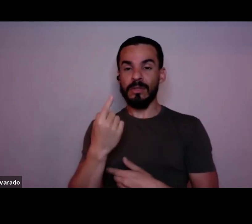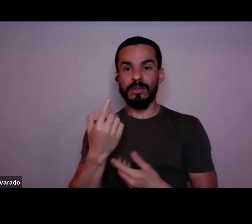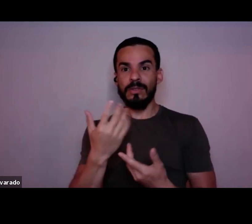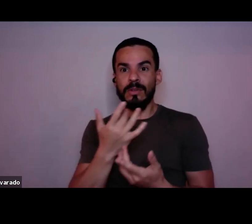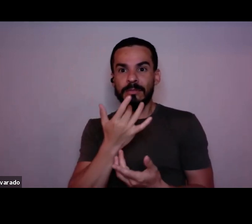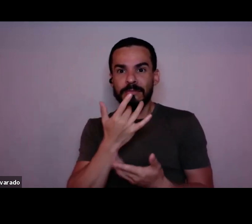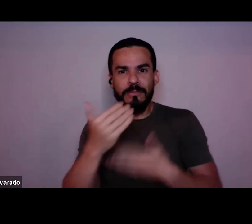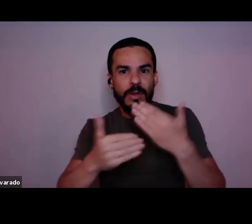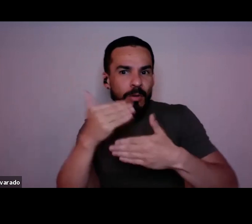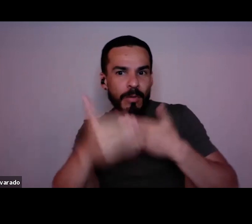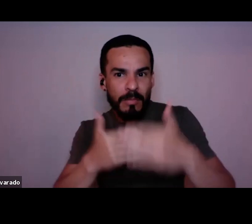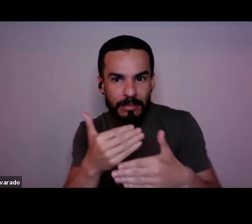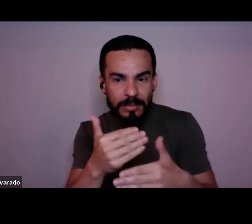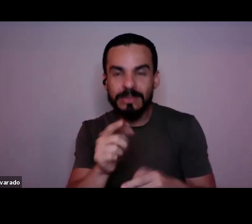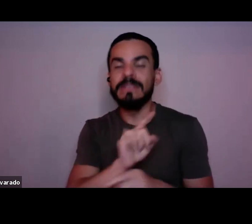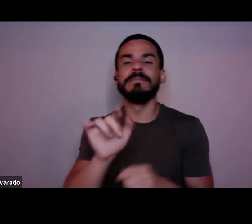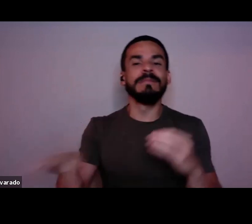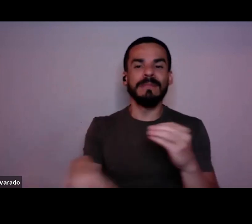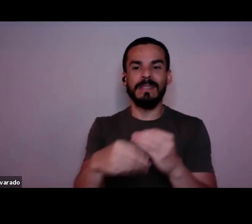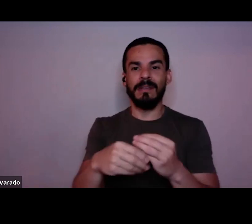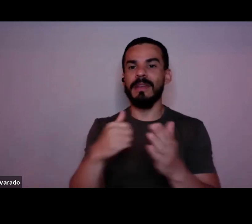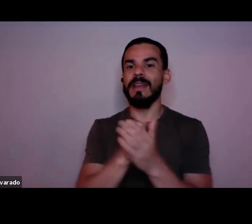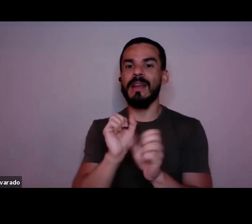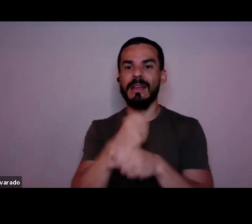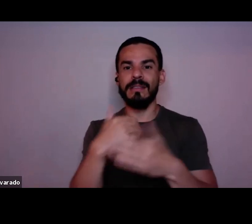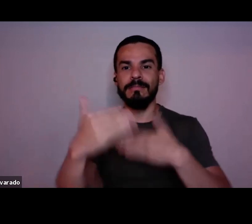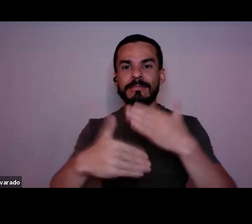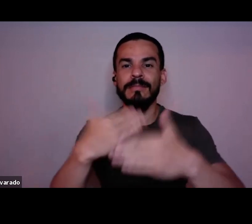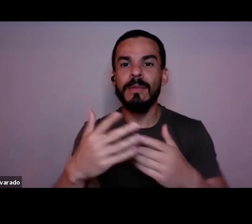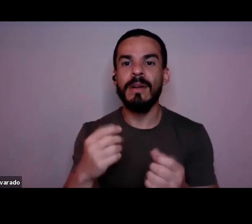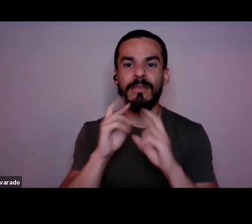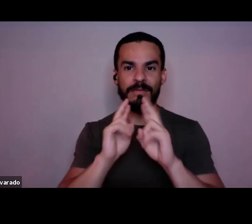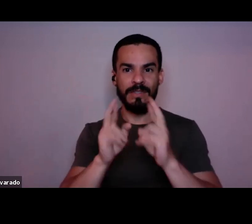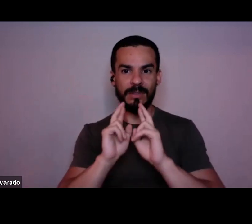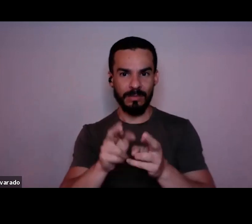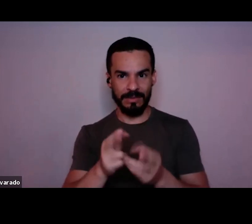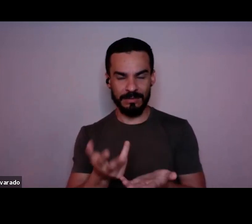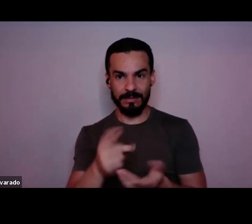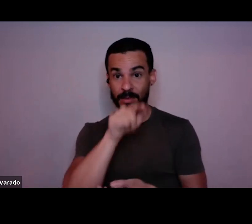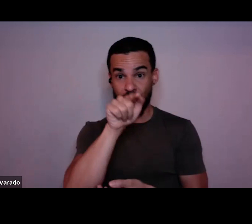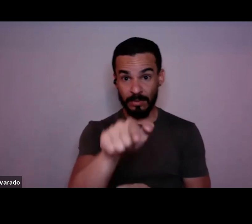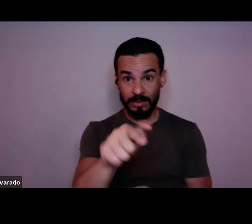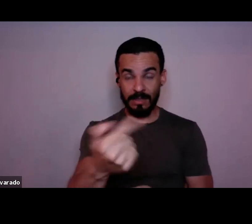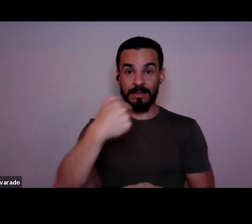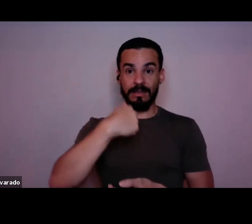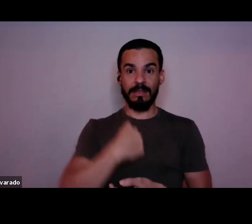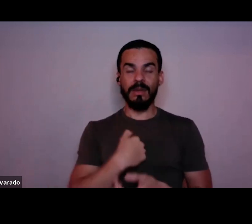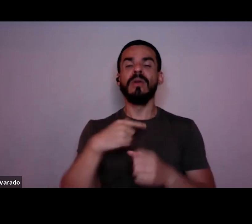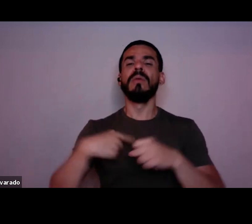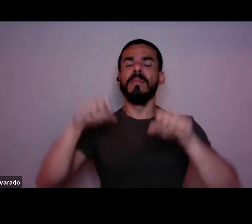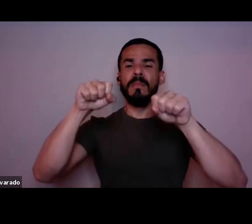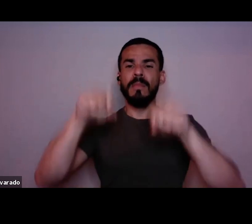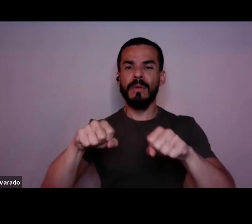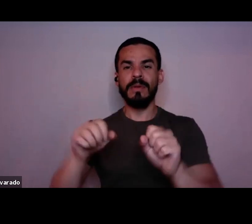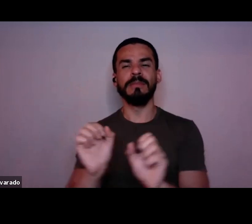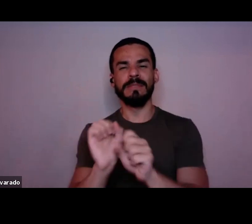todo el proceso sino que también vamos construyendo respuestas entre ustedes y mi persona vamos a poder construir